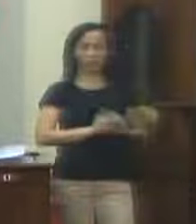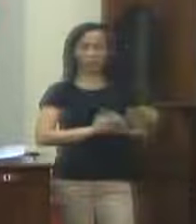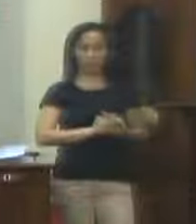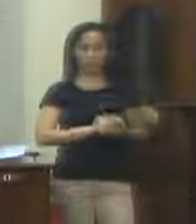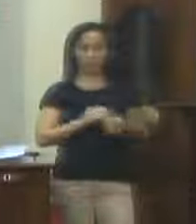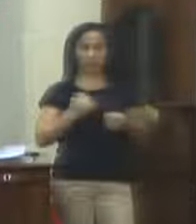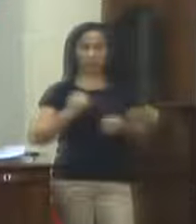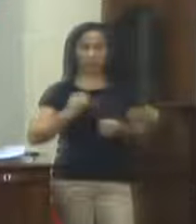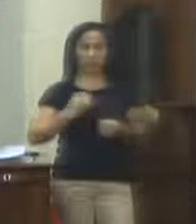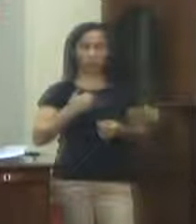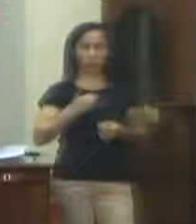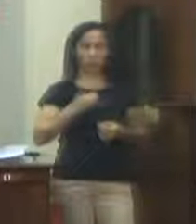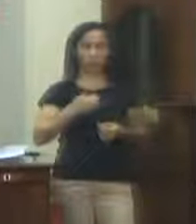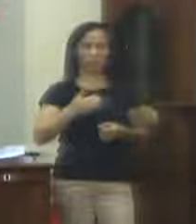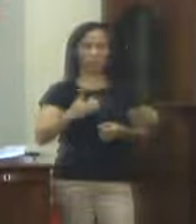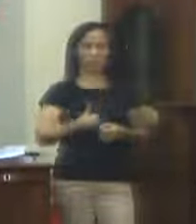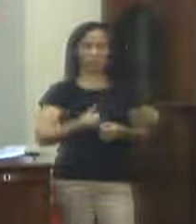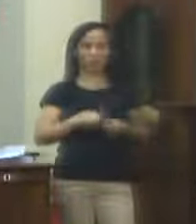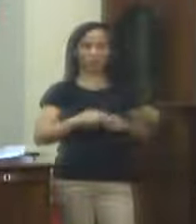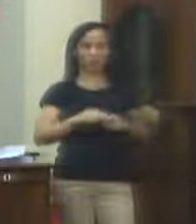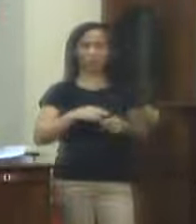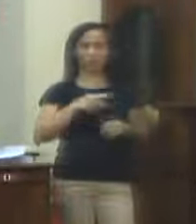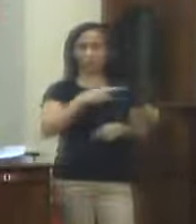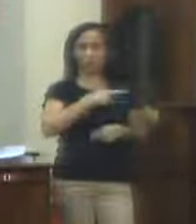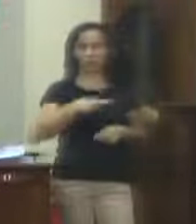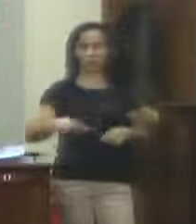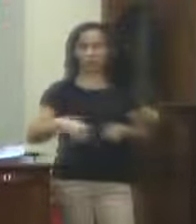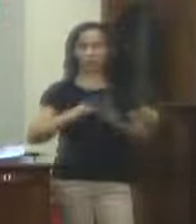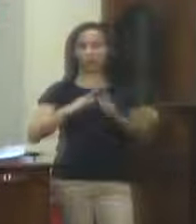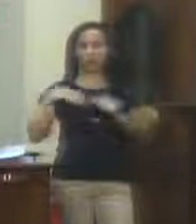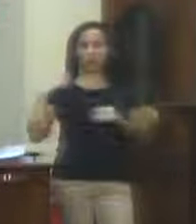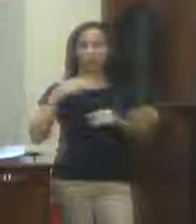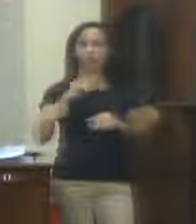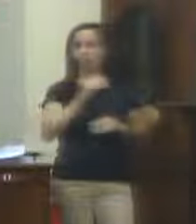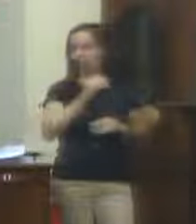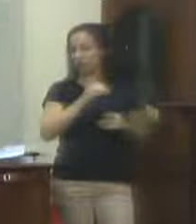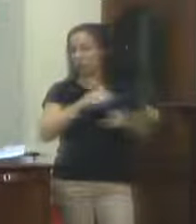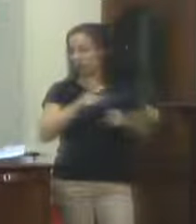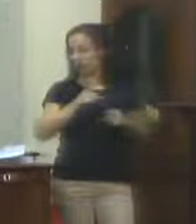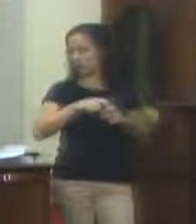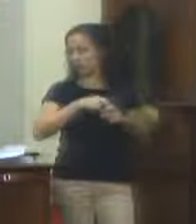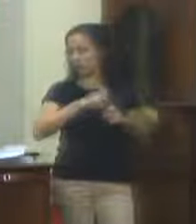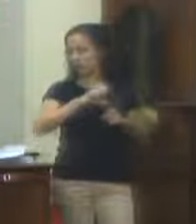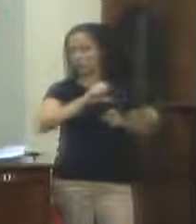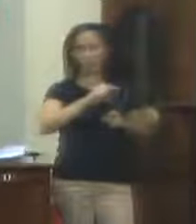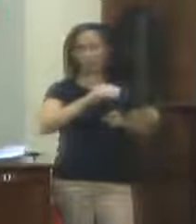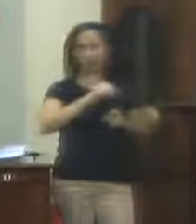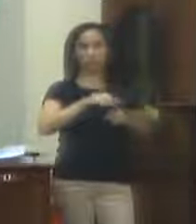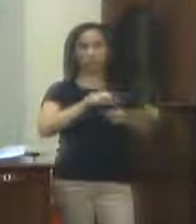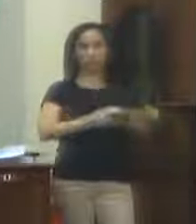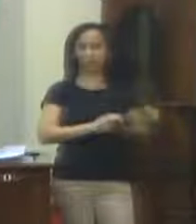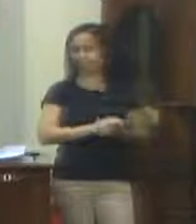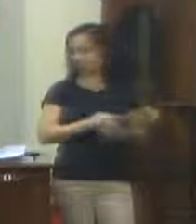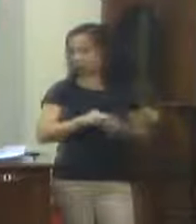Indicação número 106, 2019, excelentíssimo senhor presidente da Câmara, Fábio Antônio, vereador Dr. Saulo Breves Beller,